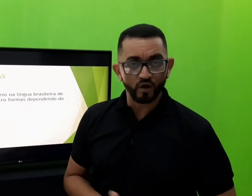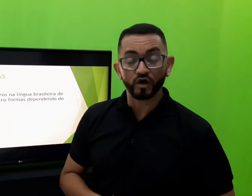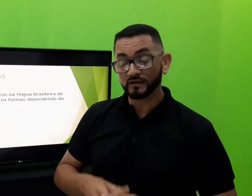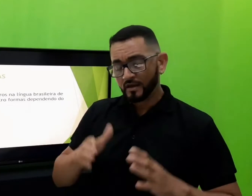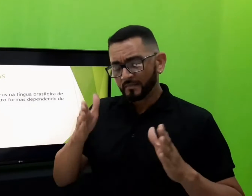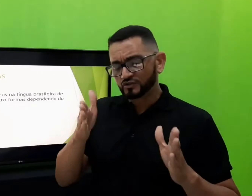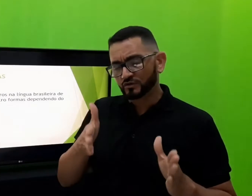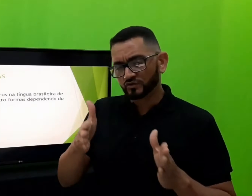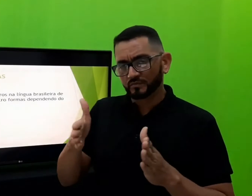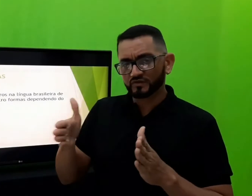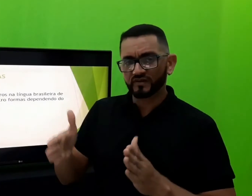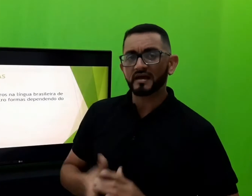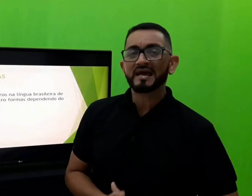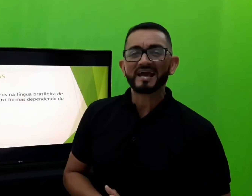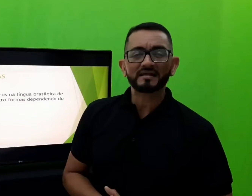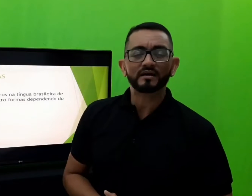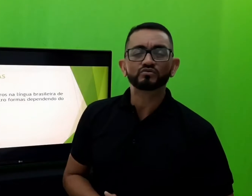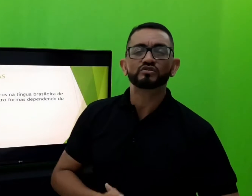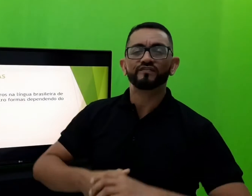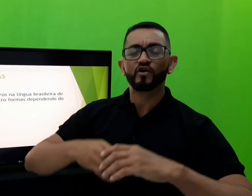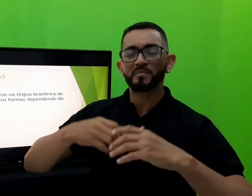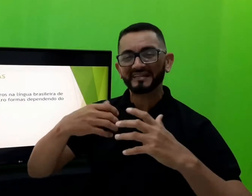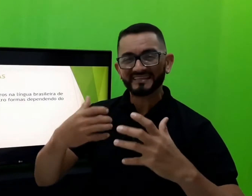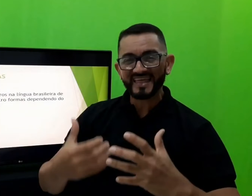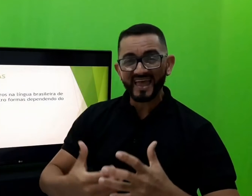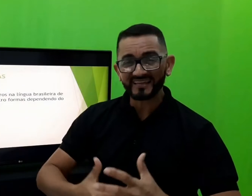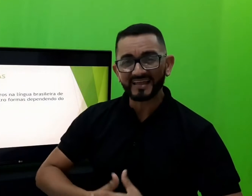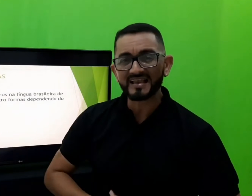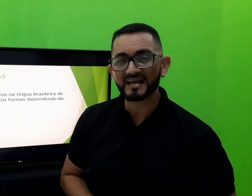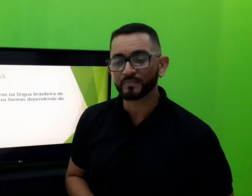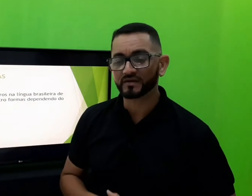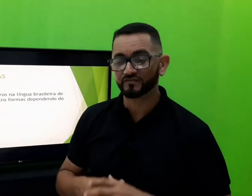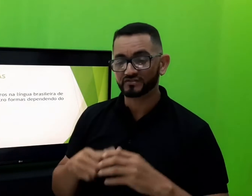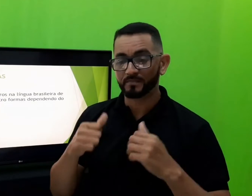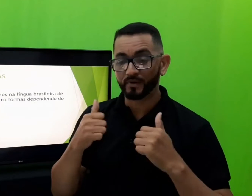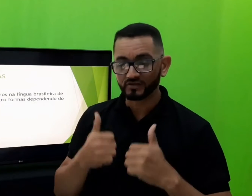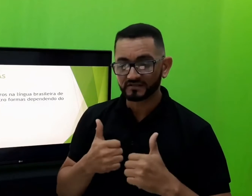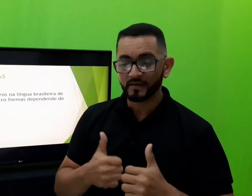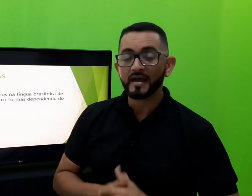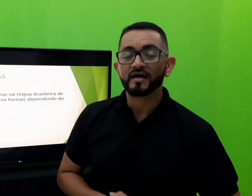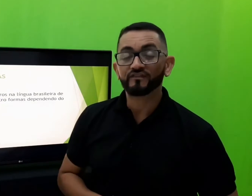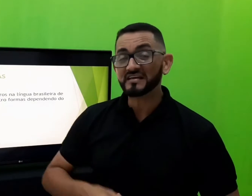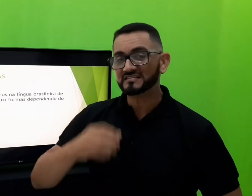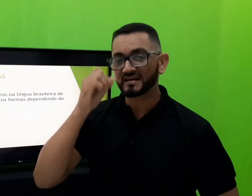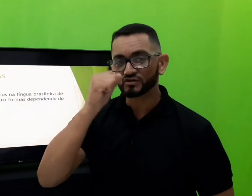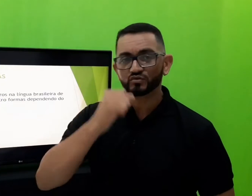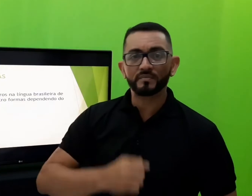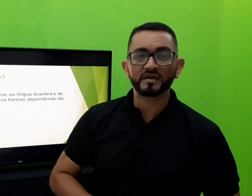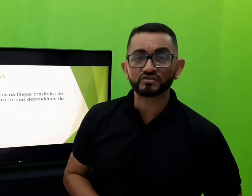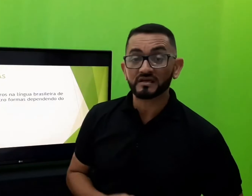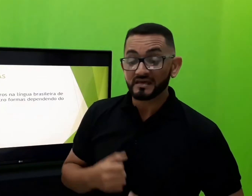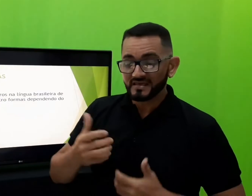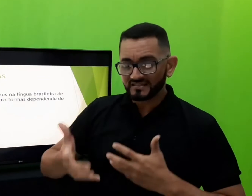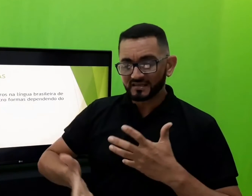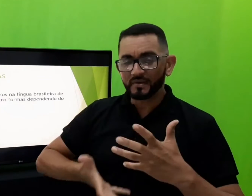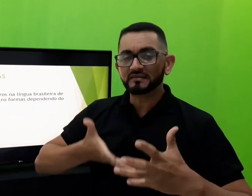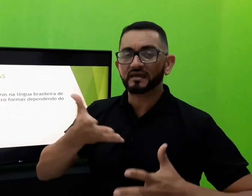ordem, mas nós vamos ver cada um de forma detalhada para que você possa fixar na sua mente e assim